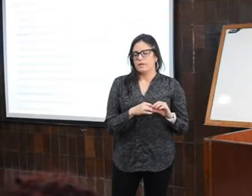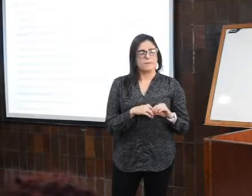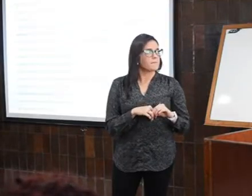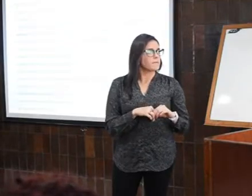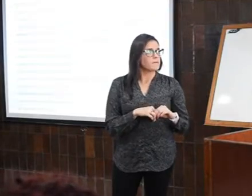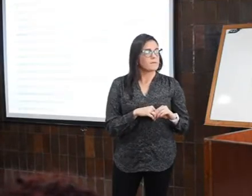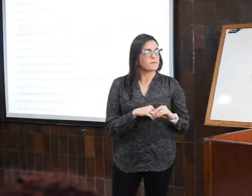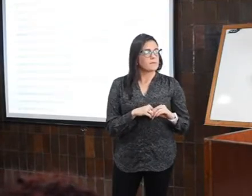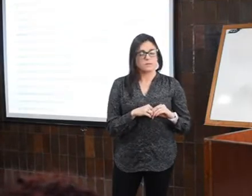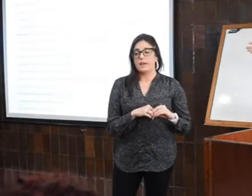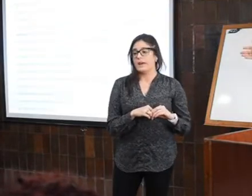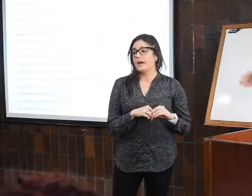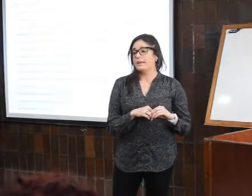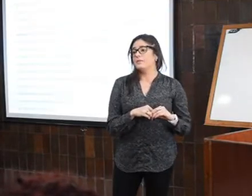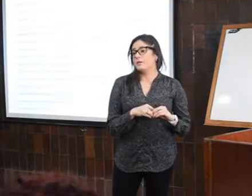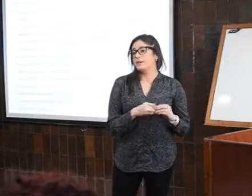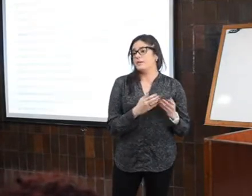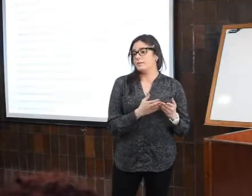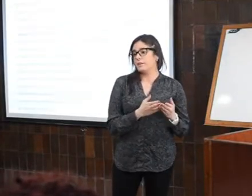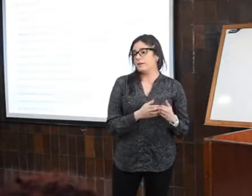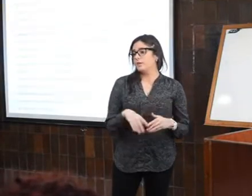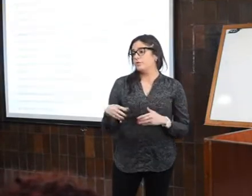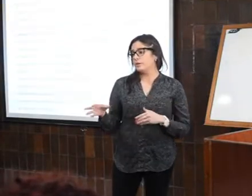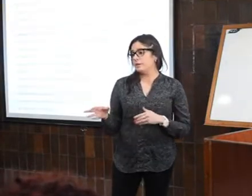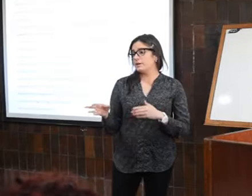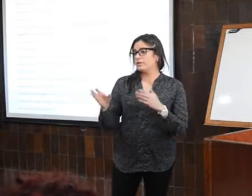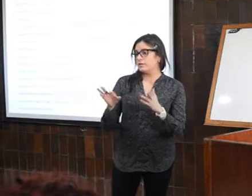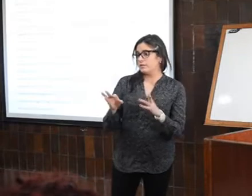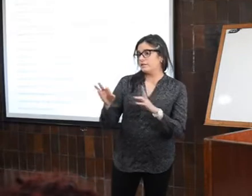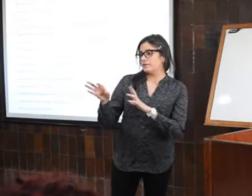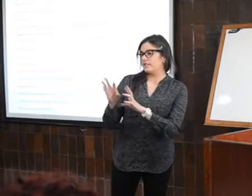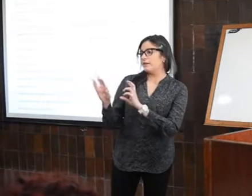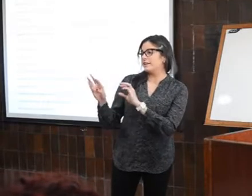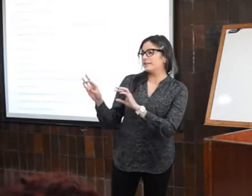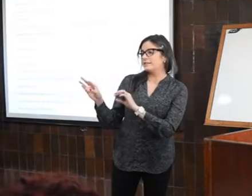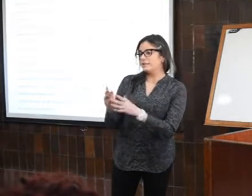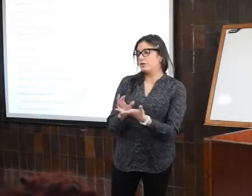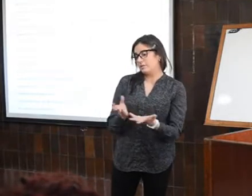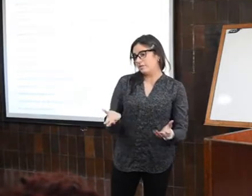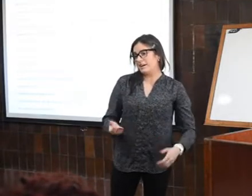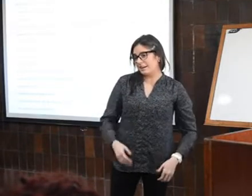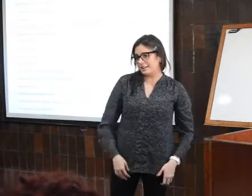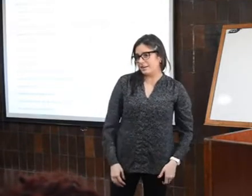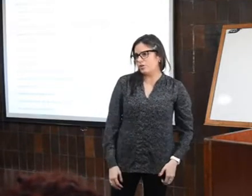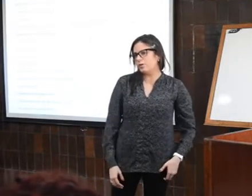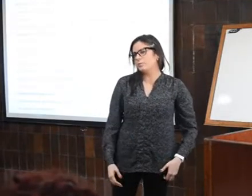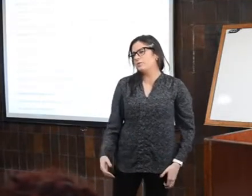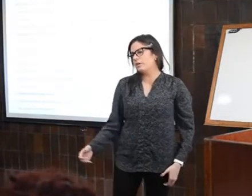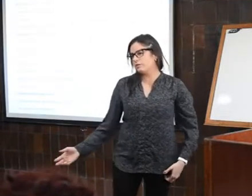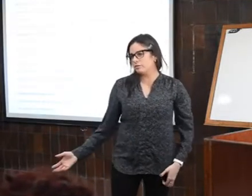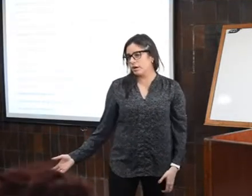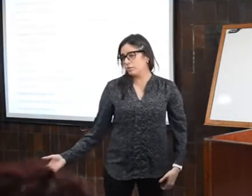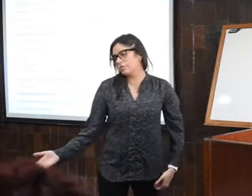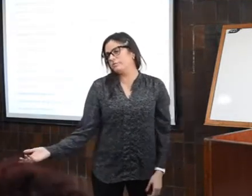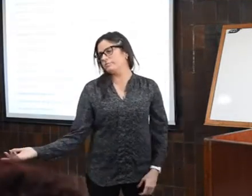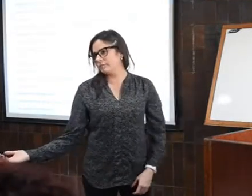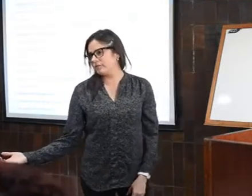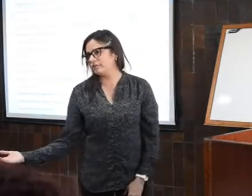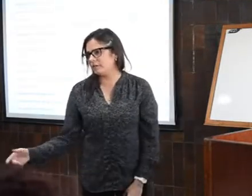decir para que ustedes las actividades que tienen más bien otras menos se trabajan distinto dependiendo las carteras